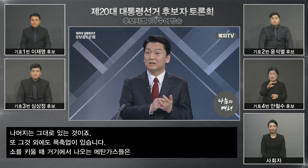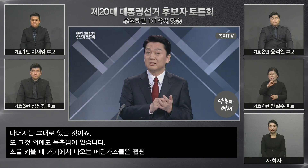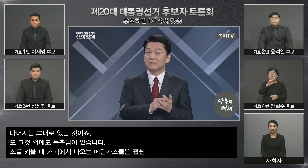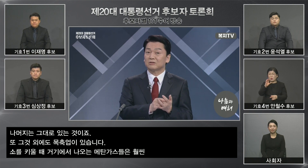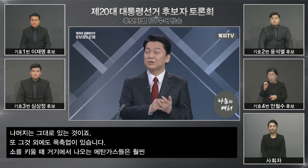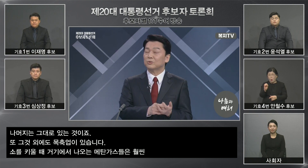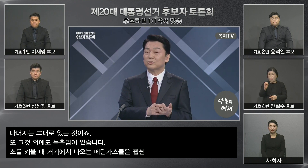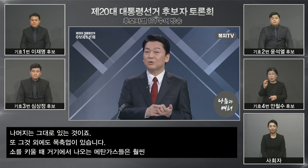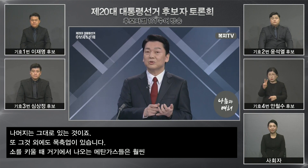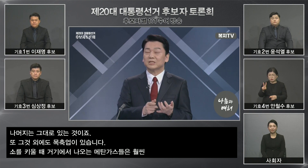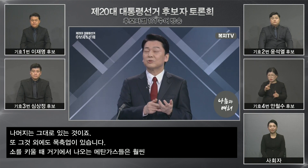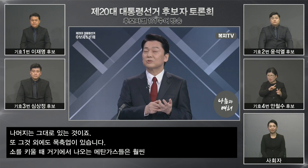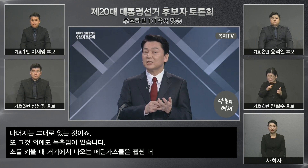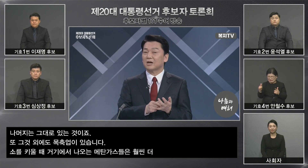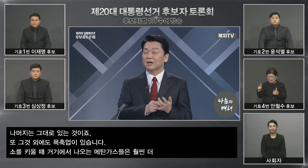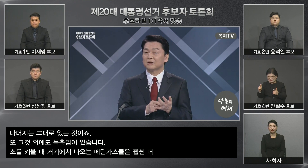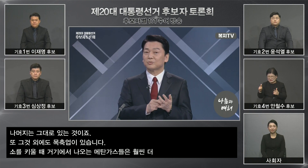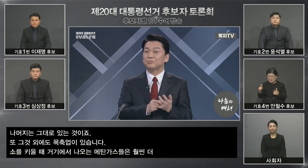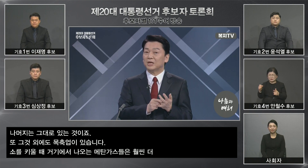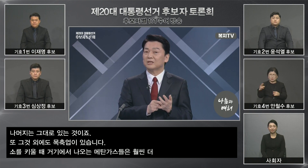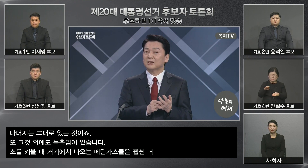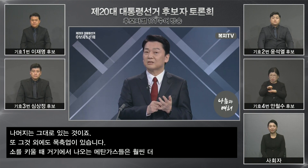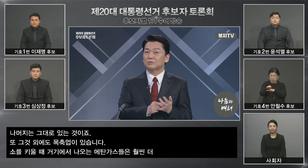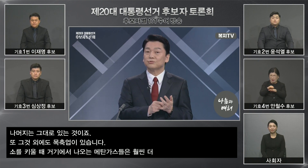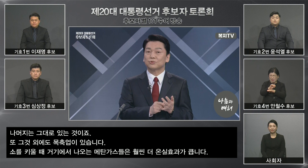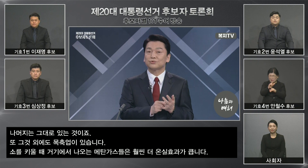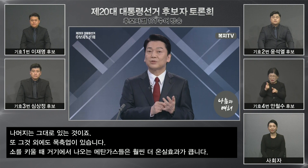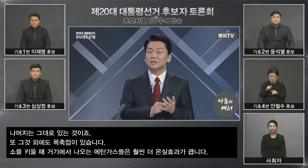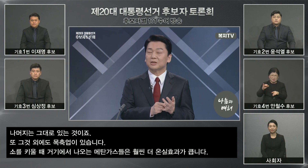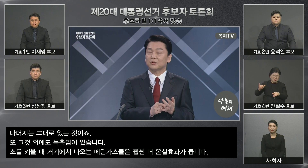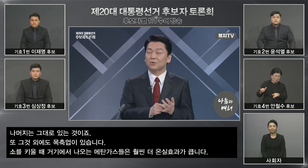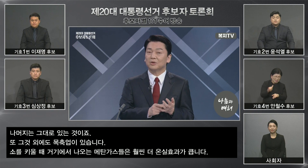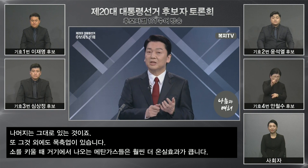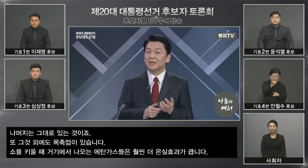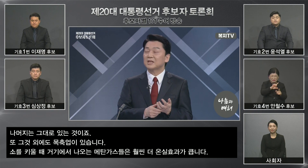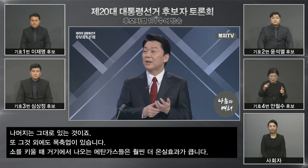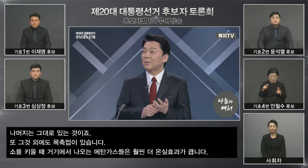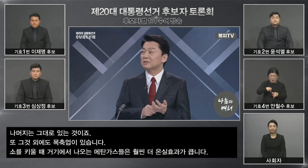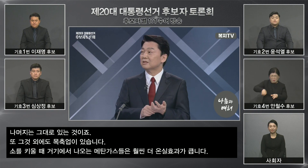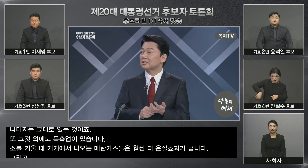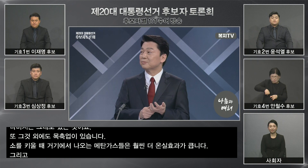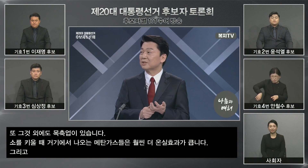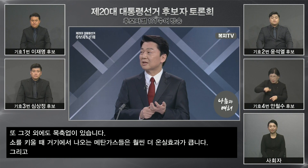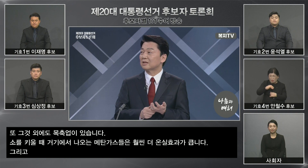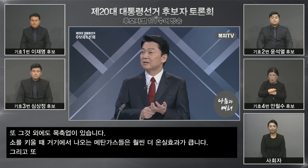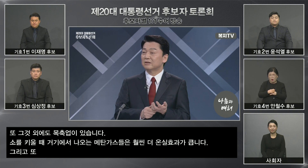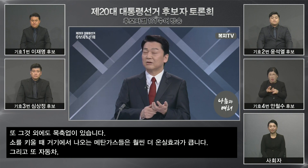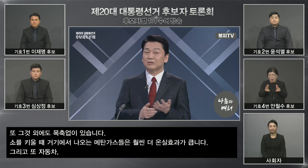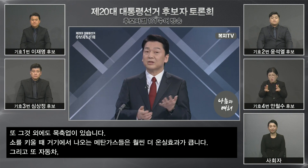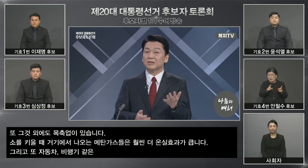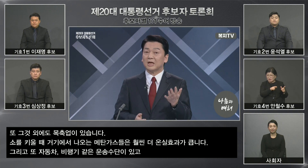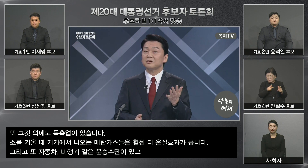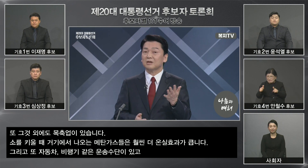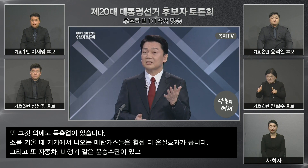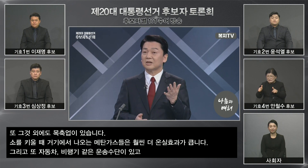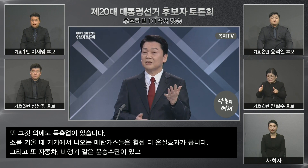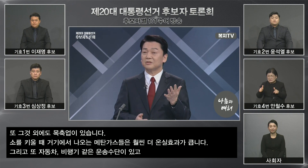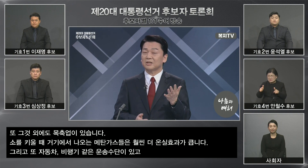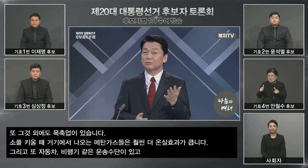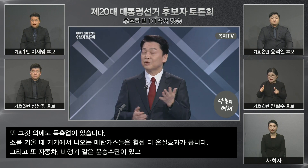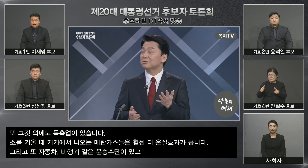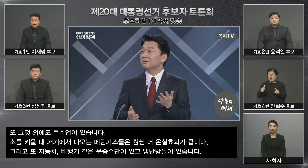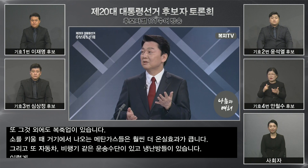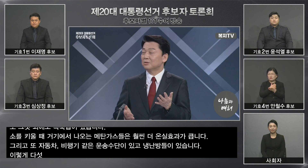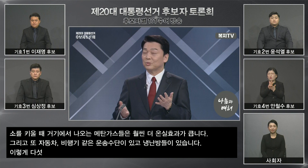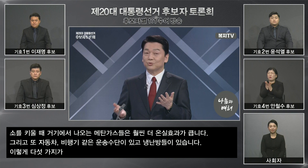큽니다. 그리고 또 자동차, 비행기 같은 운송수단이 있고 냉난방들이 있습니다. 이렇게 5가지가